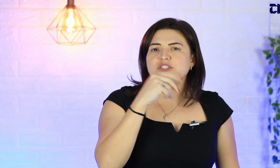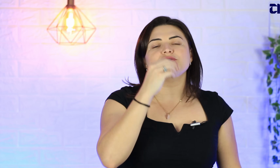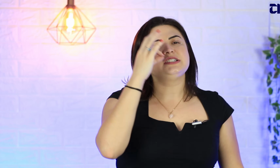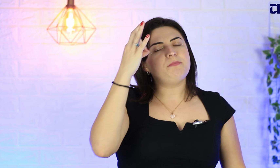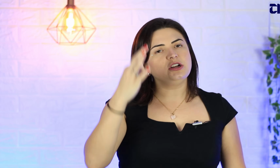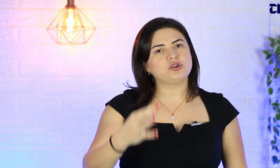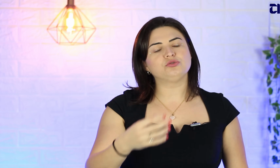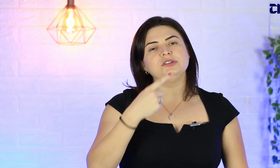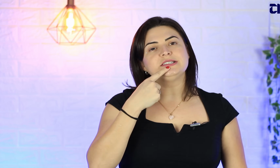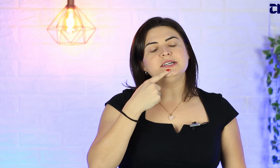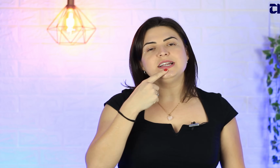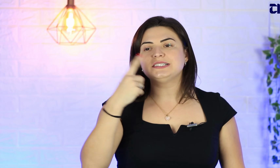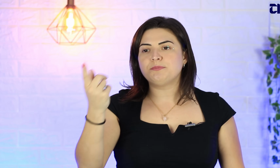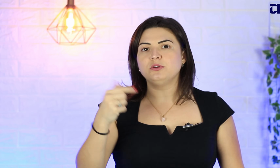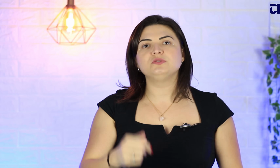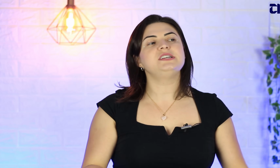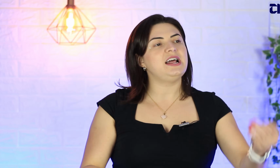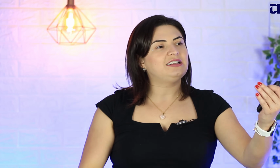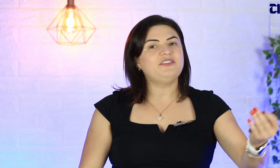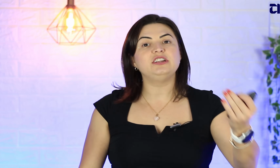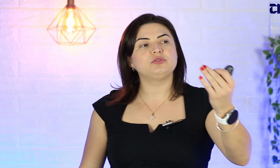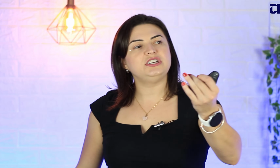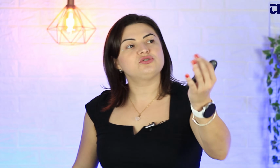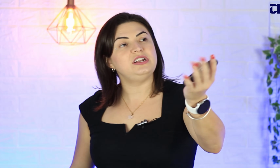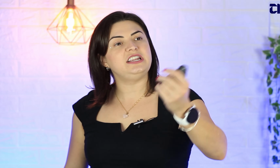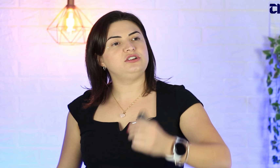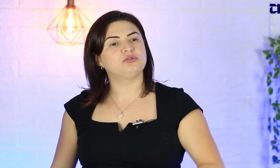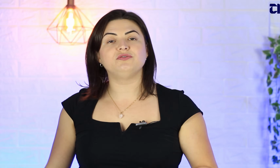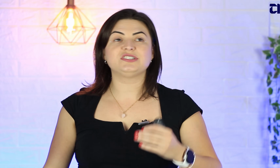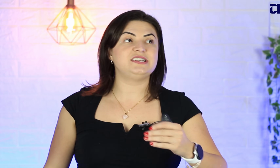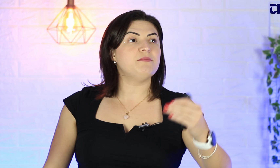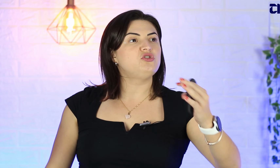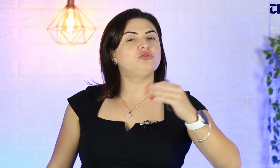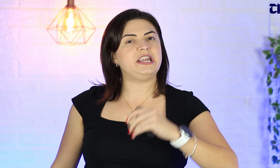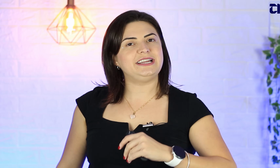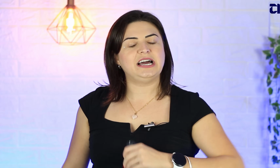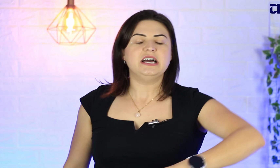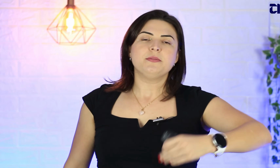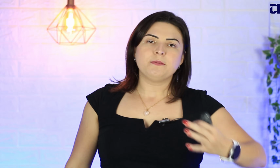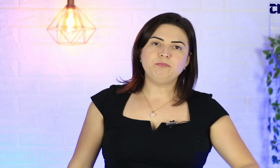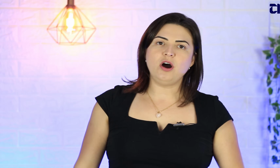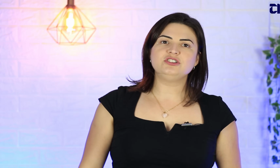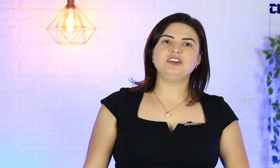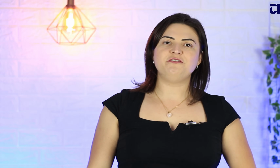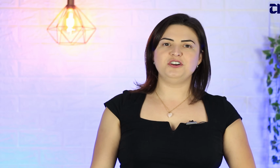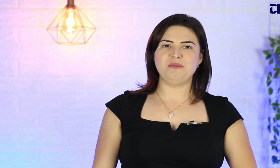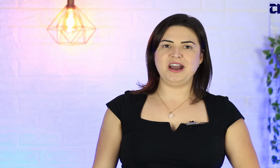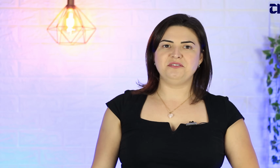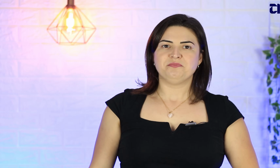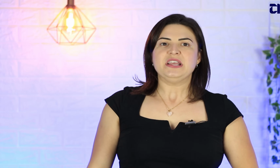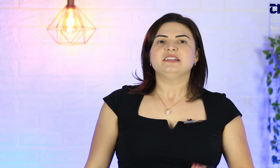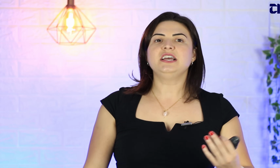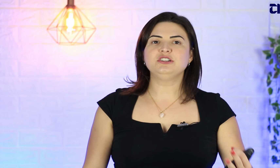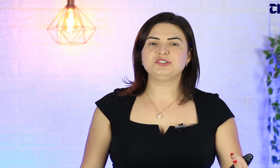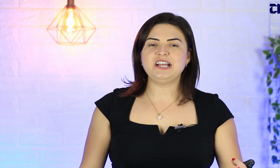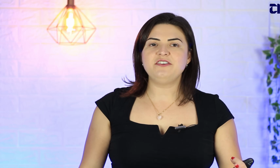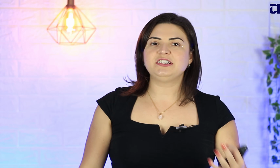isso. Você pode, com toda certeza, pronunciar. Ele está falando que isso é lindo. Que você é muito linda. Pode afirmar. Tanto serve